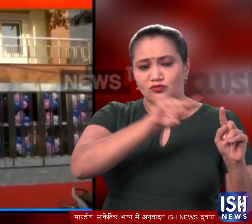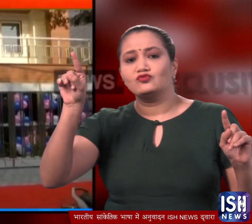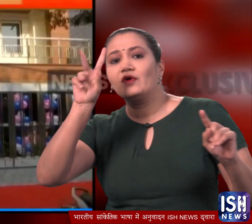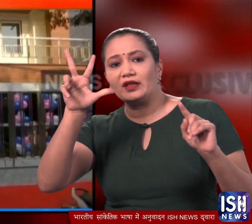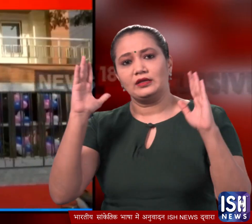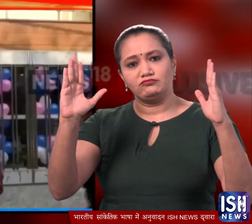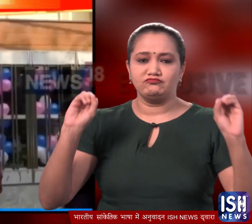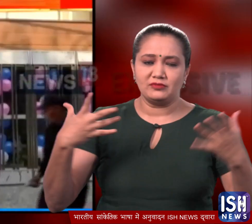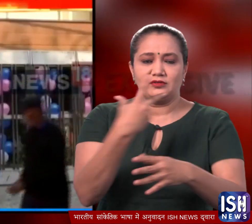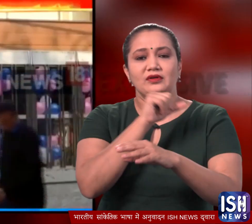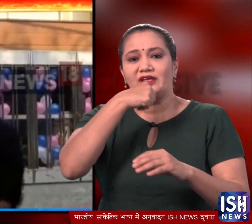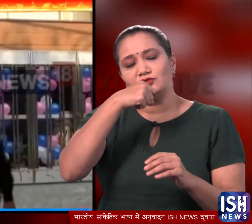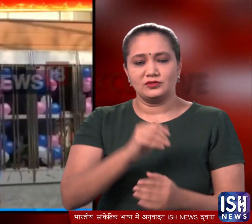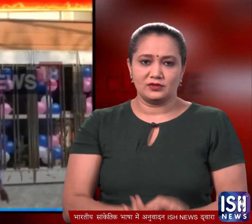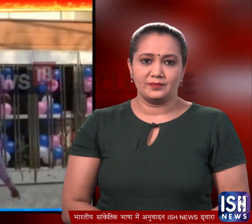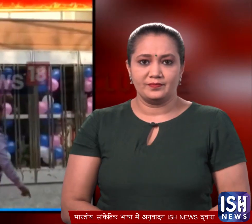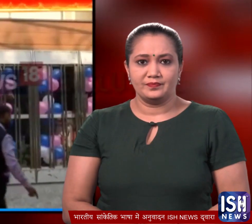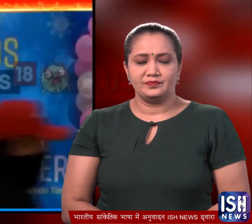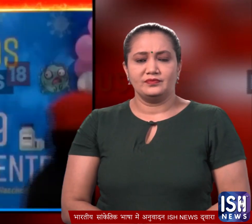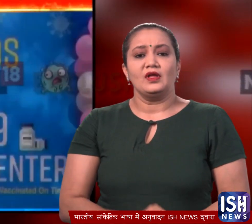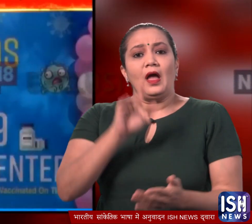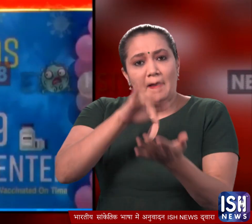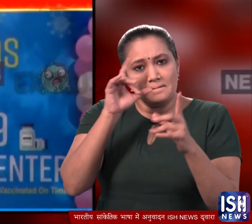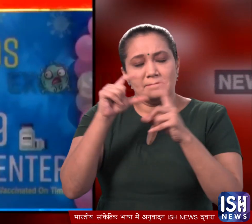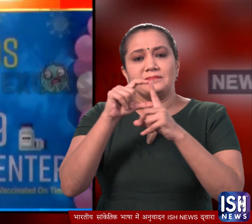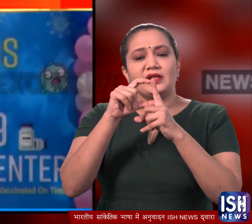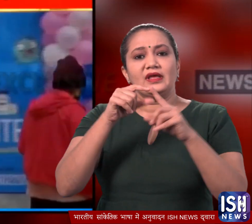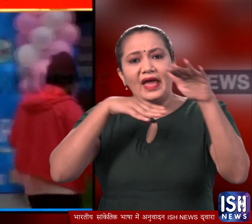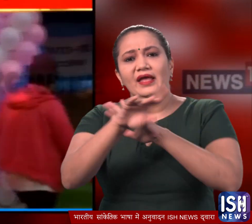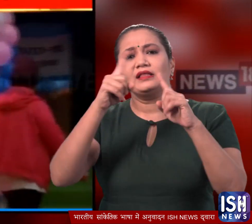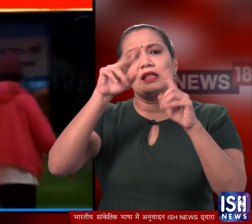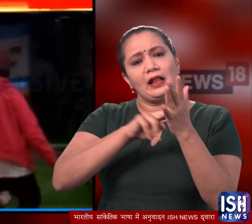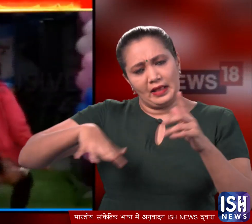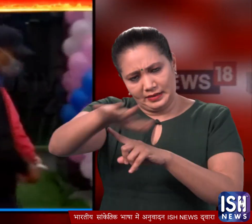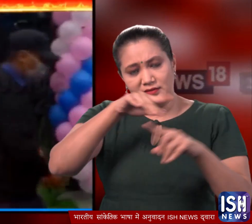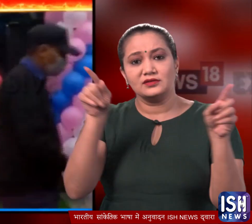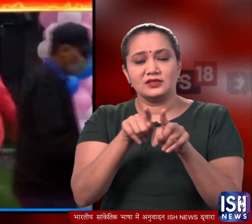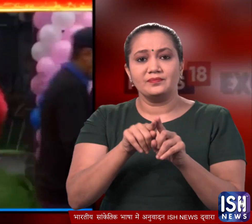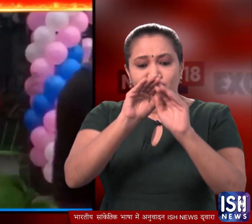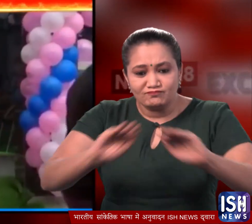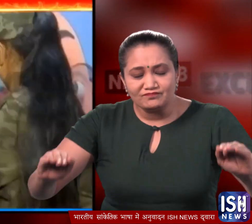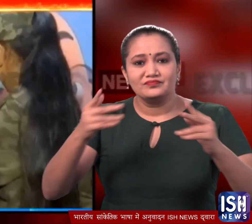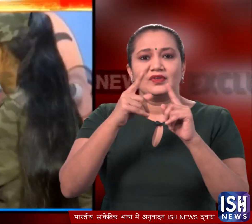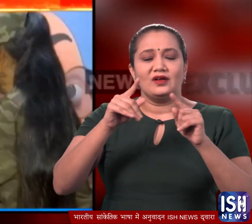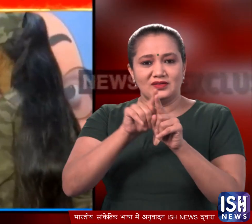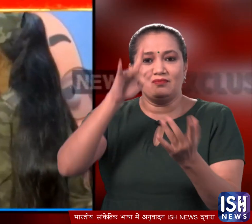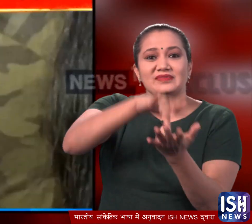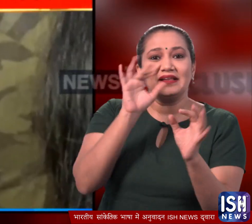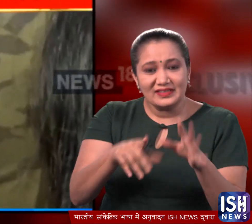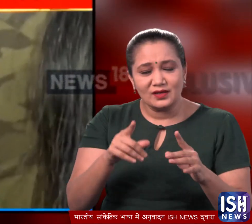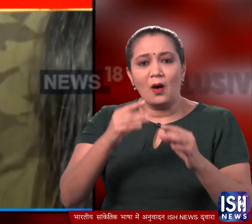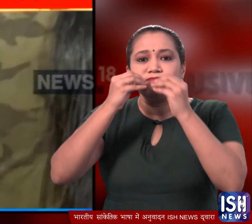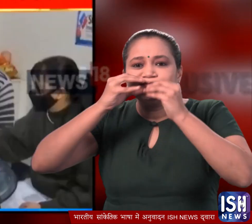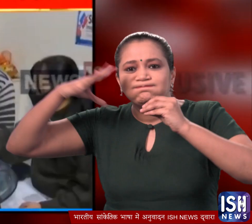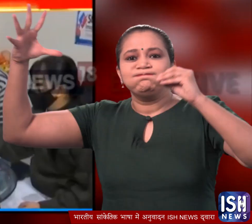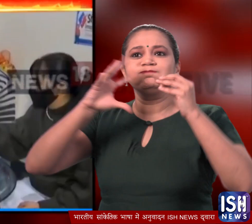जिसकी एक तस्वीर राजधानी दिल्ली के तिलक नगर से भी सामने आई। वहां बच्चों के लिए बनाए गए वैक्सीन सेंटर को गुब्बारों से सजाया गया और टीका लगाने के